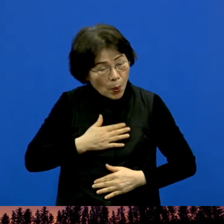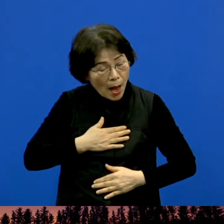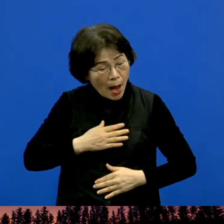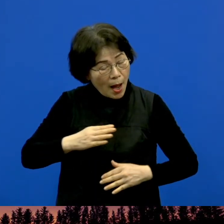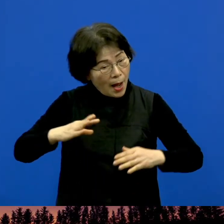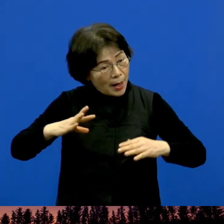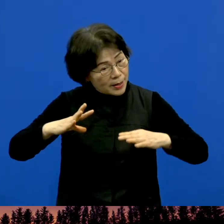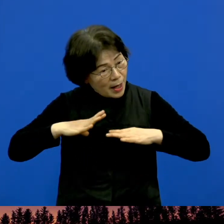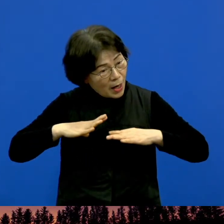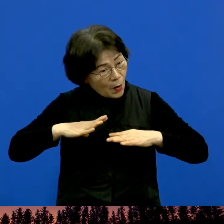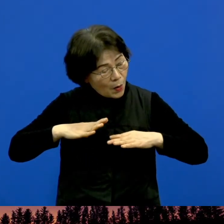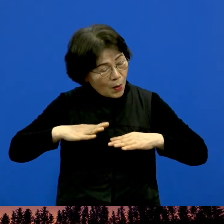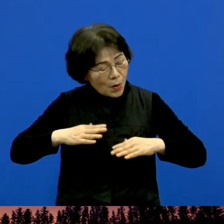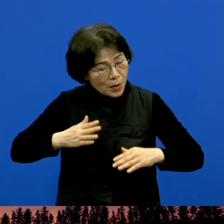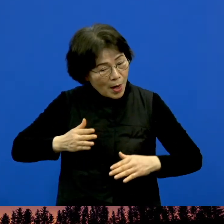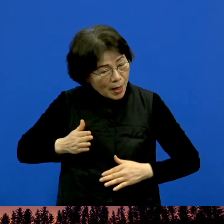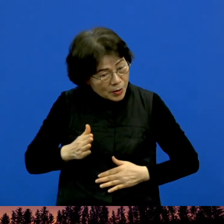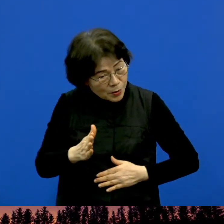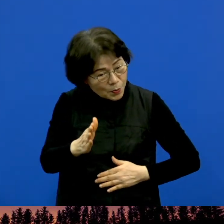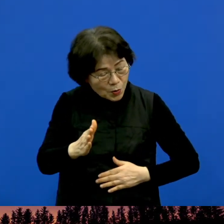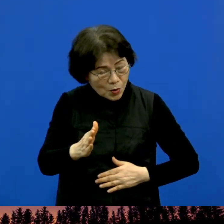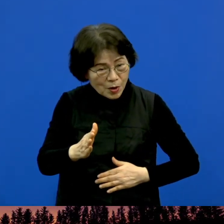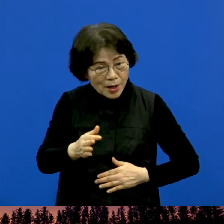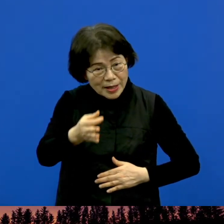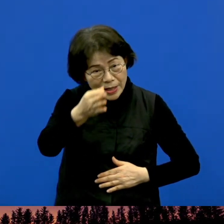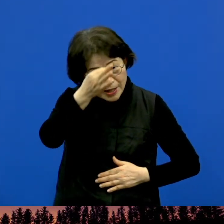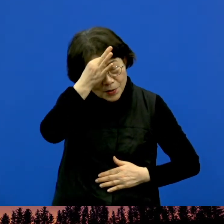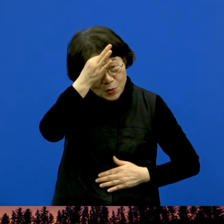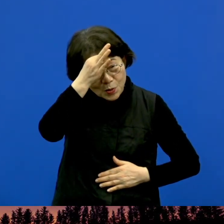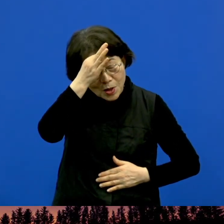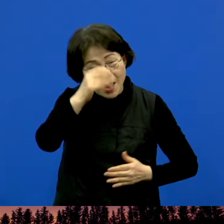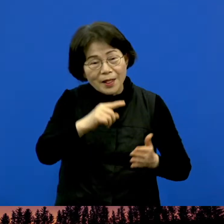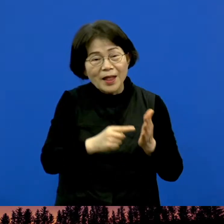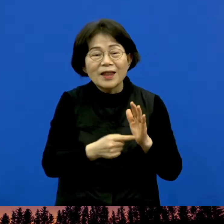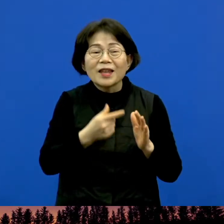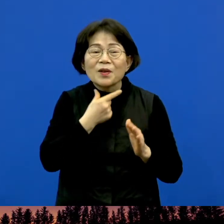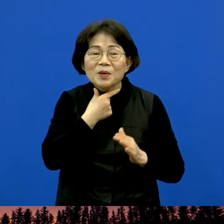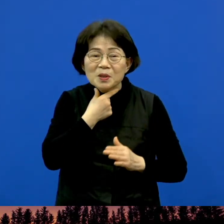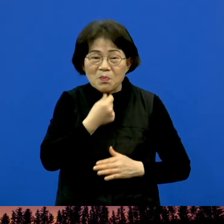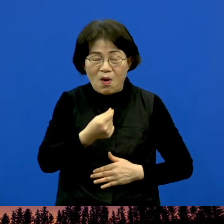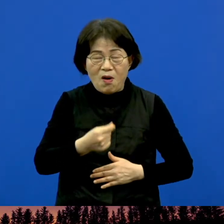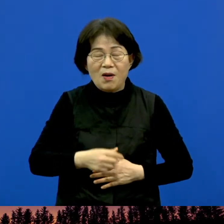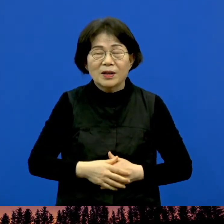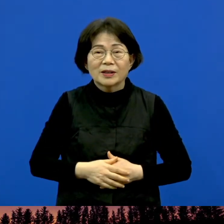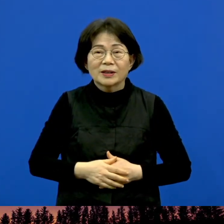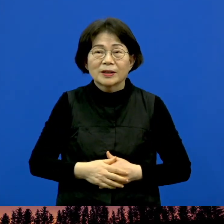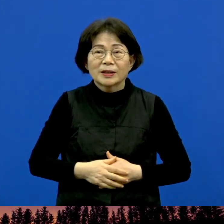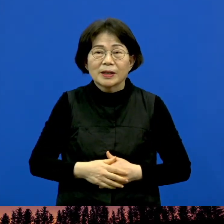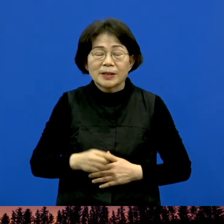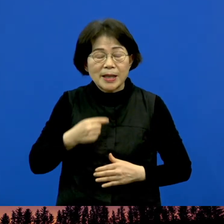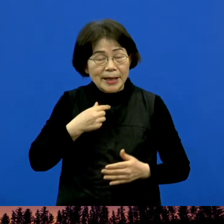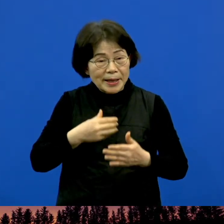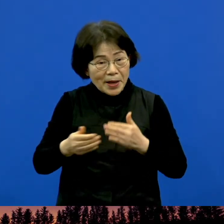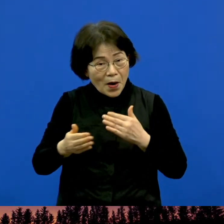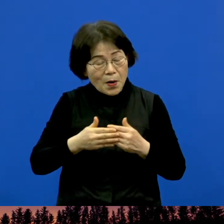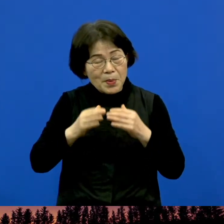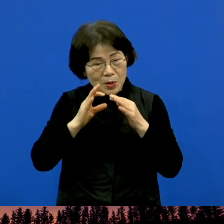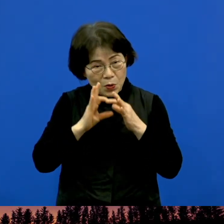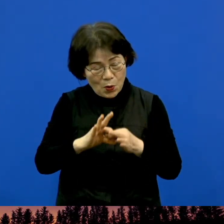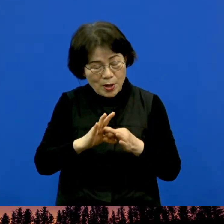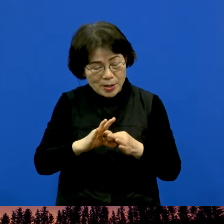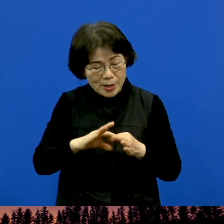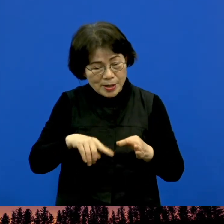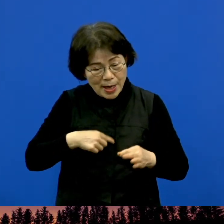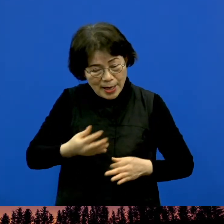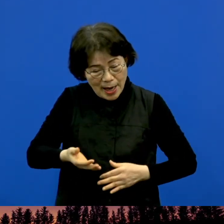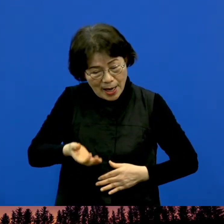이런 특별히 전문가일 경우는 자기 확신이 있거든요. 자기 경험에서 오는 자기가